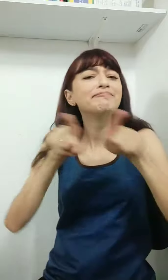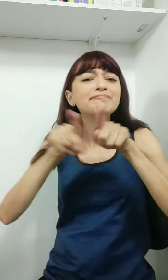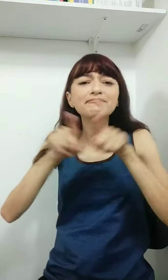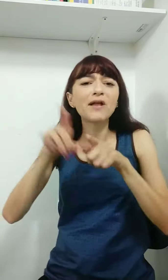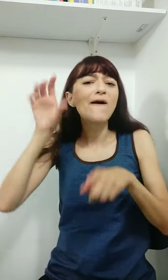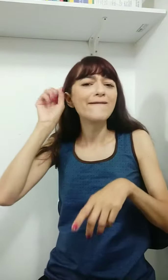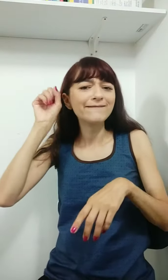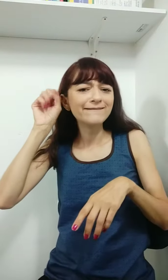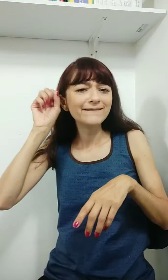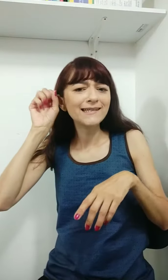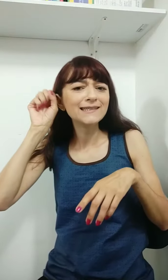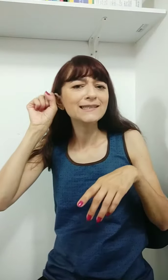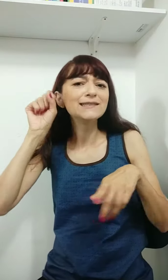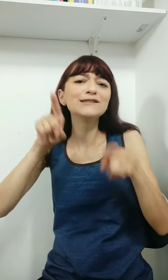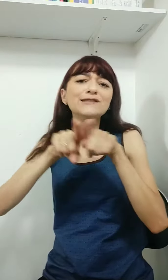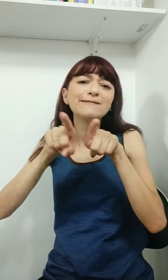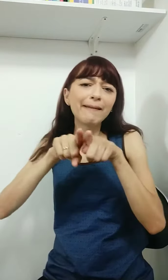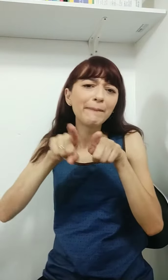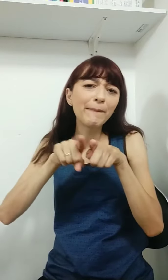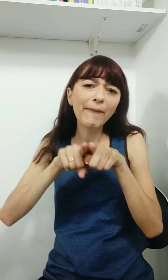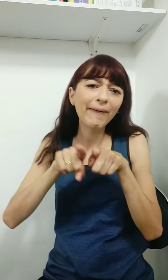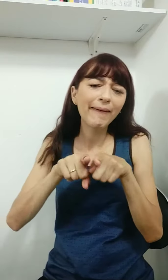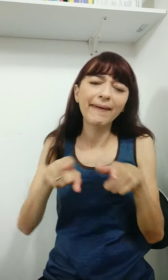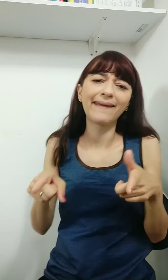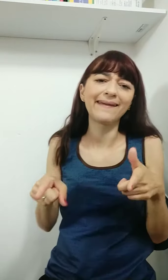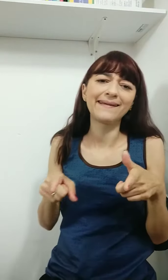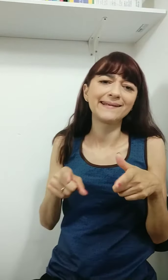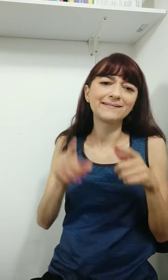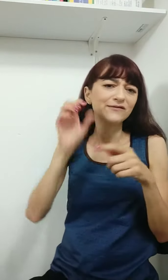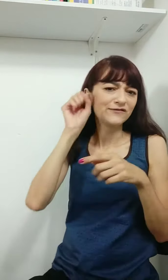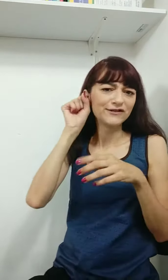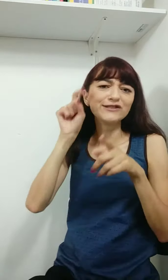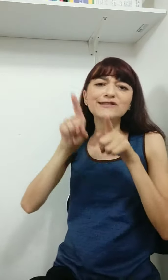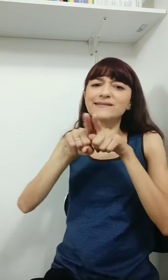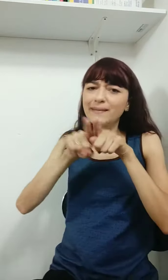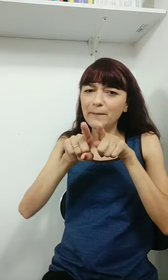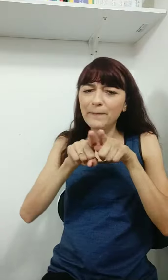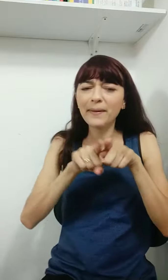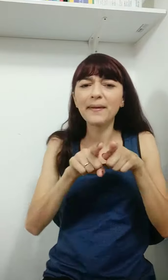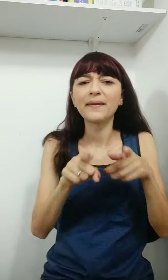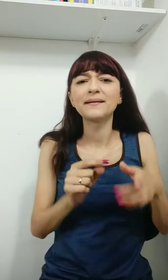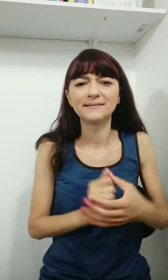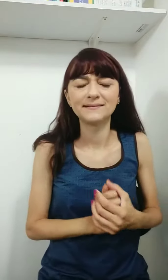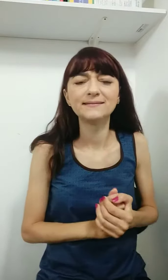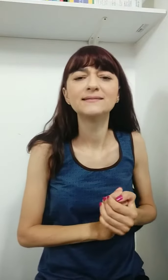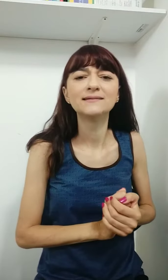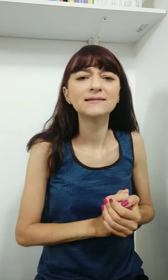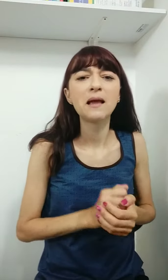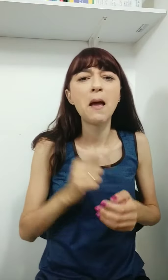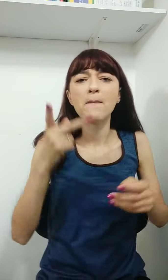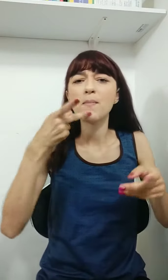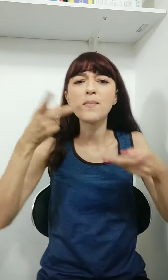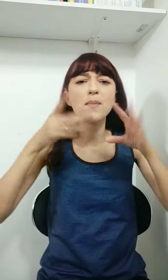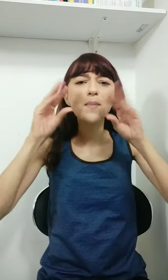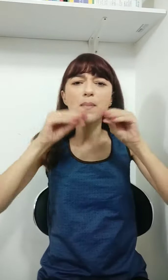assim, é natural que às vezes você vá ter contato com o surdo de outro estado, mas a base mesmo da língua, ela